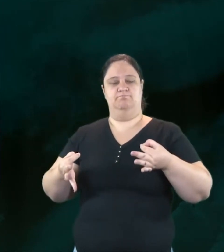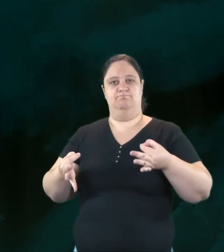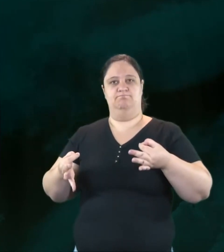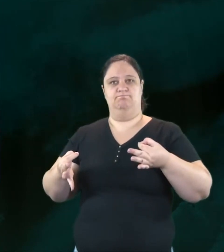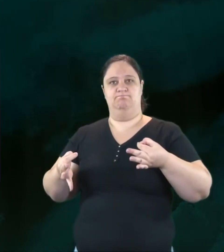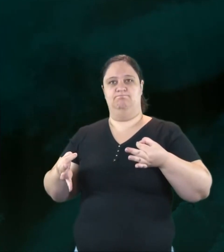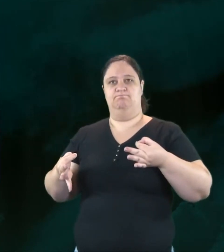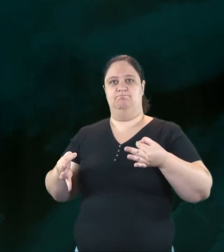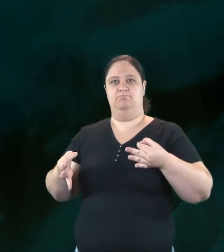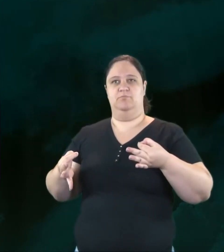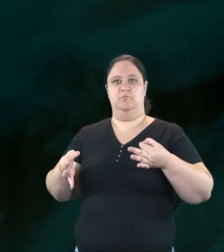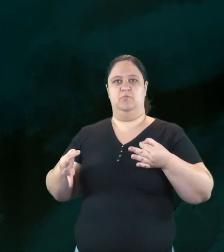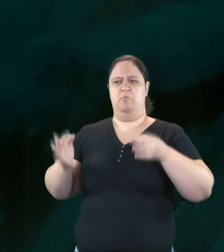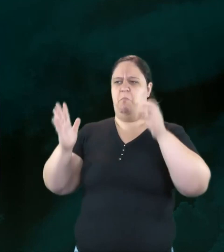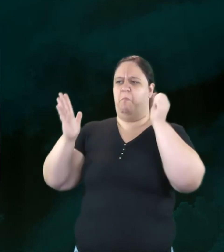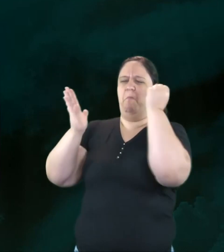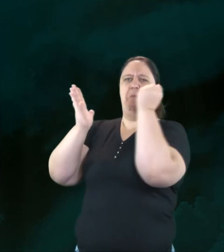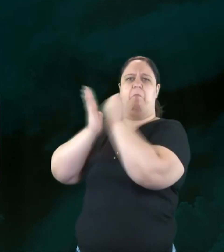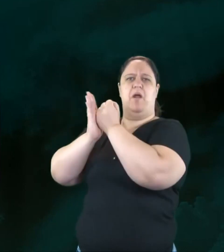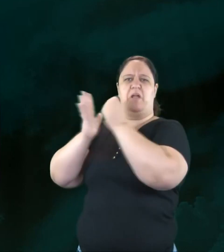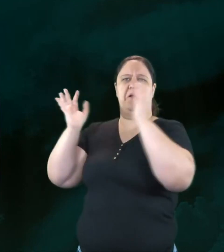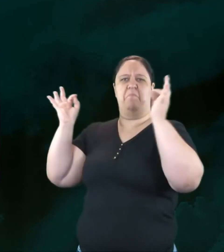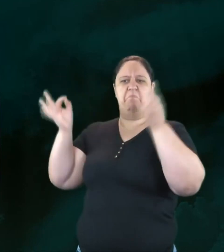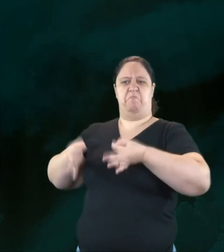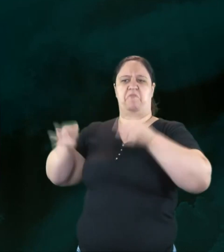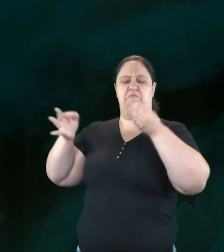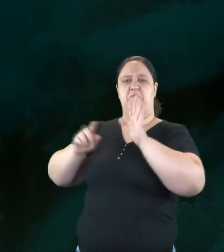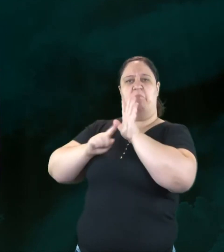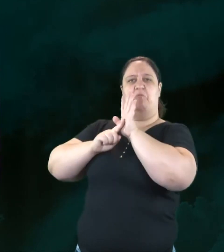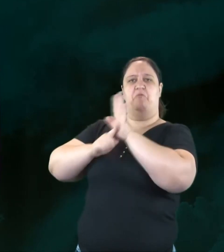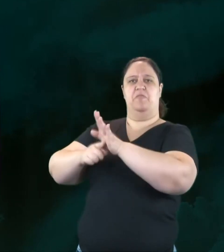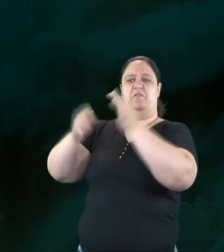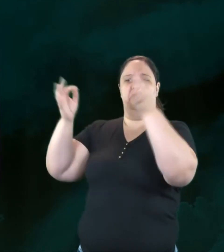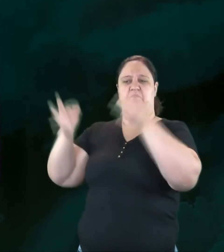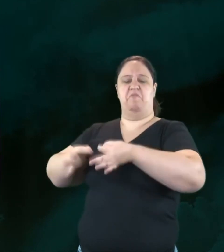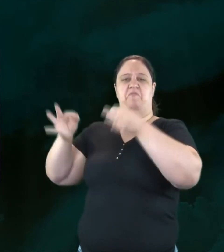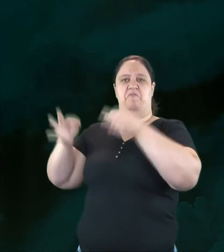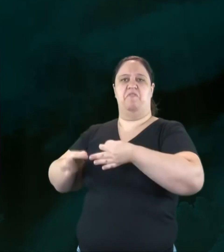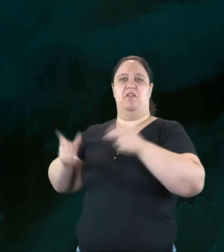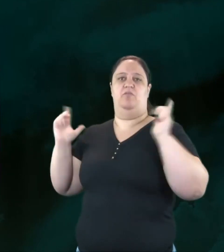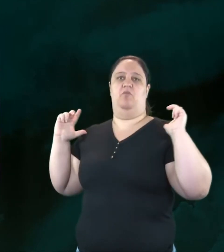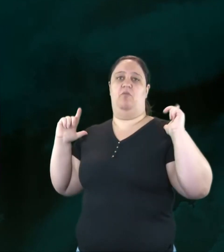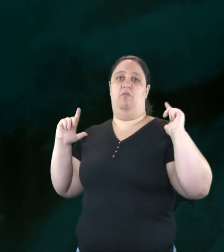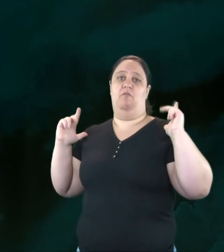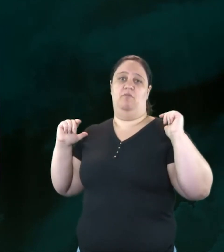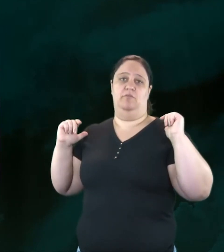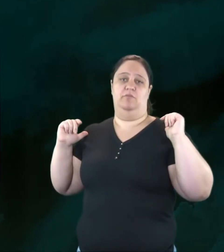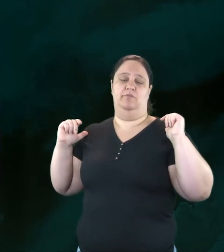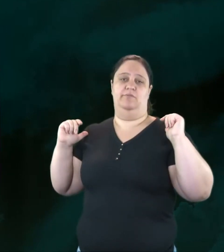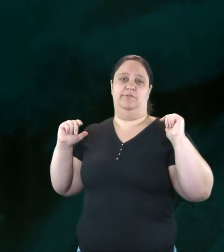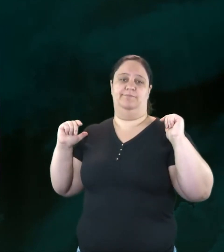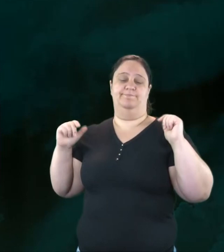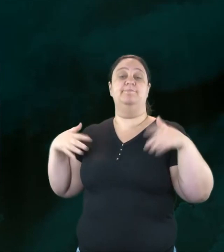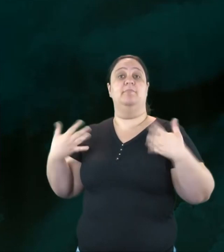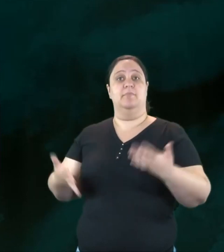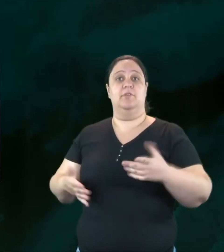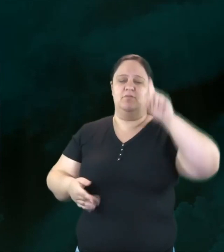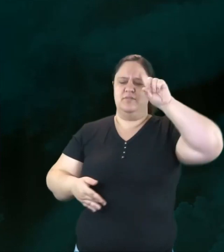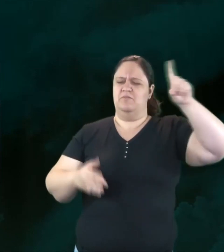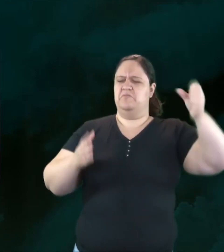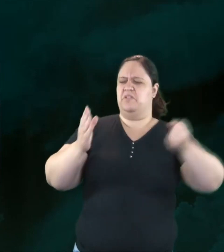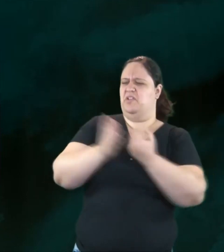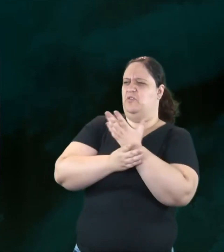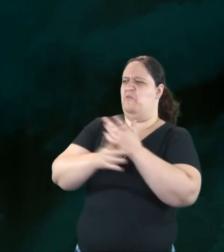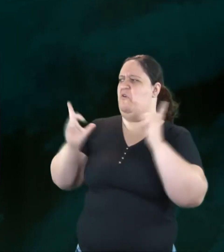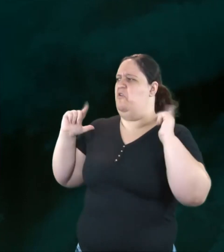próprio selo da perfeição, ele era o modelo da perfeição. E ele foi criado de uma forma muito